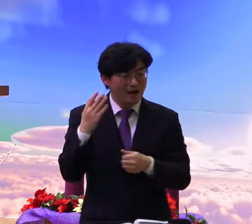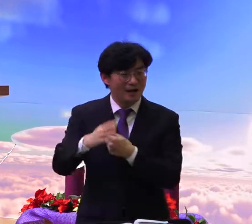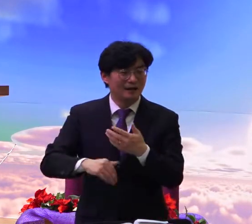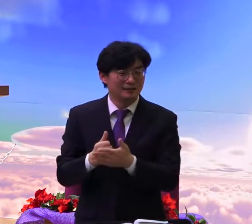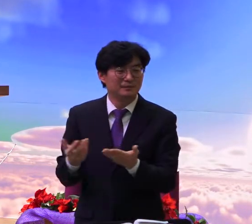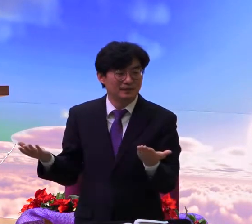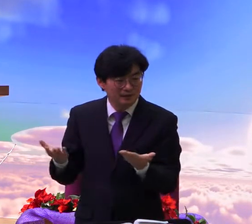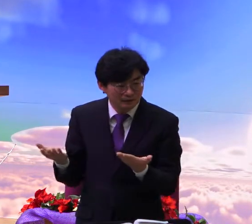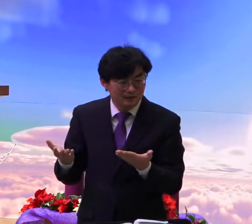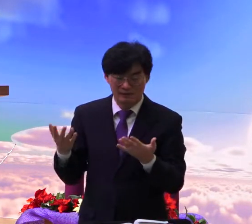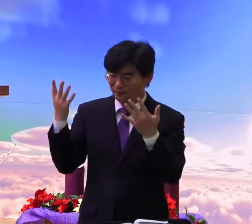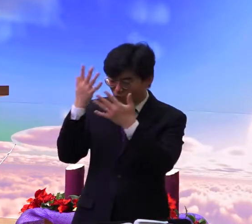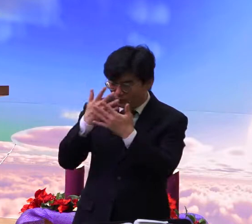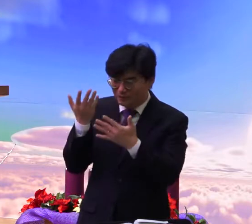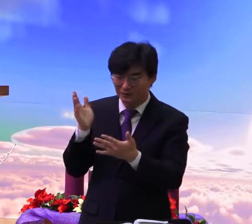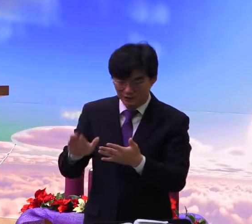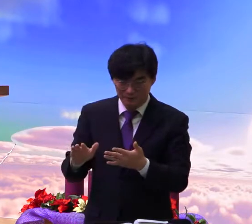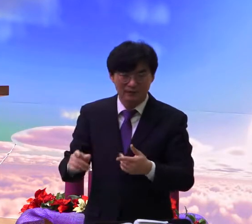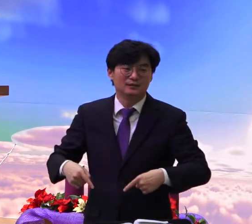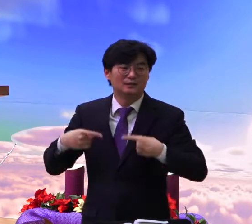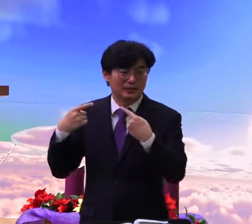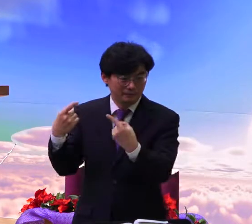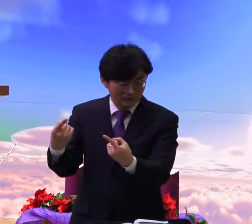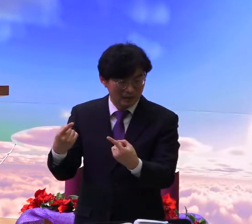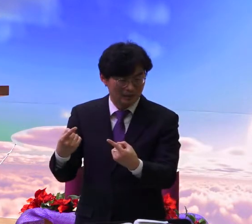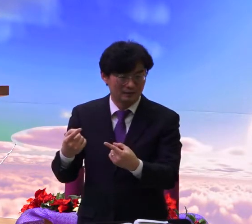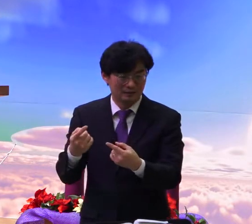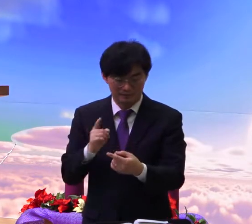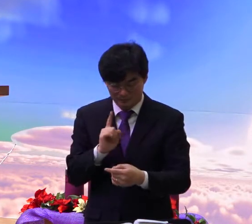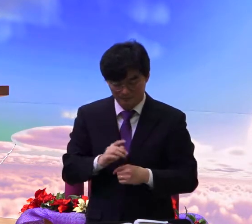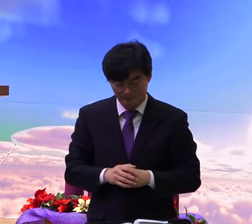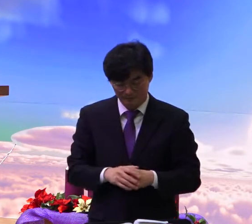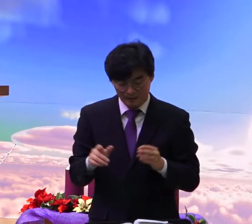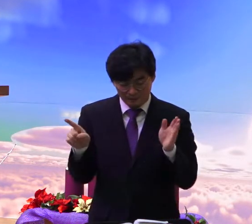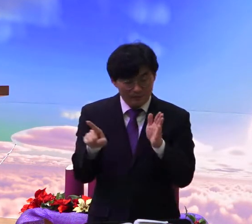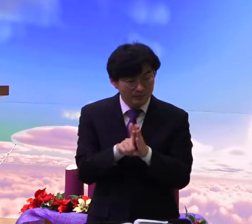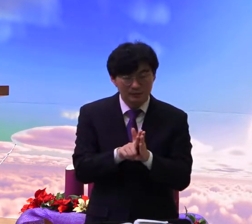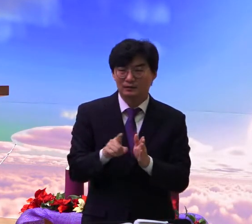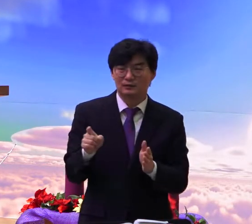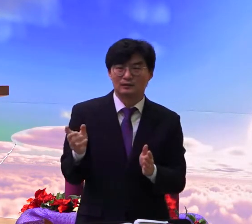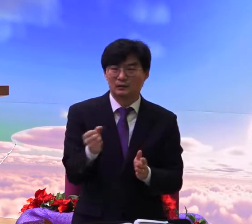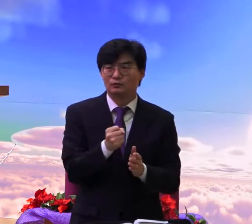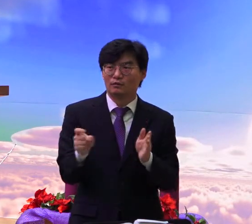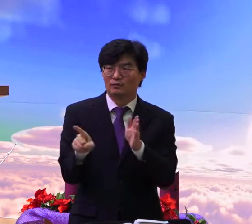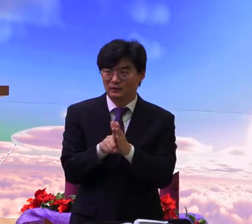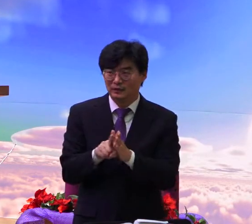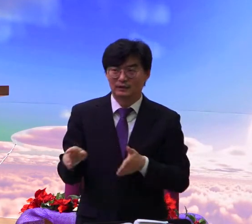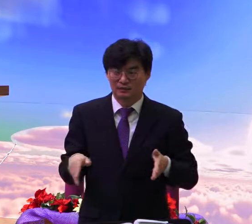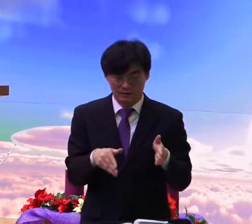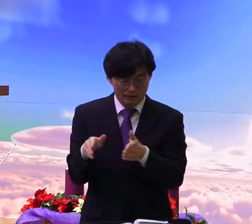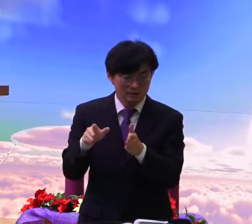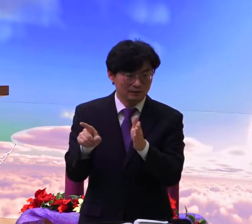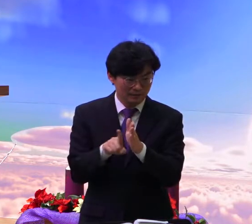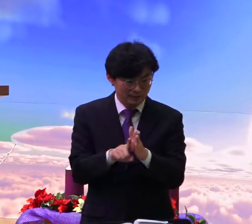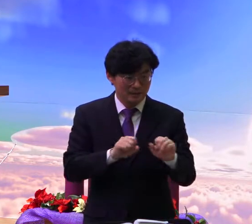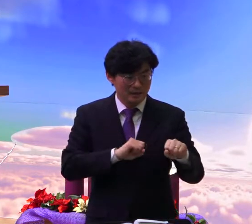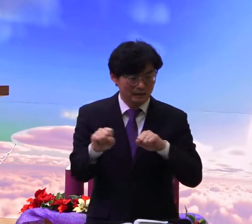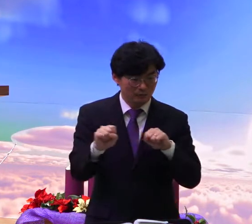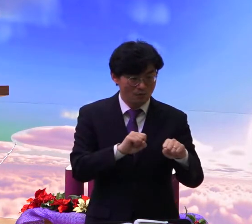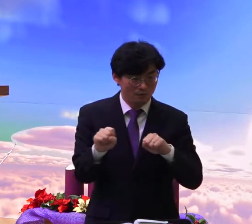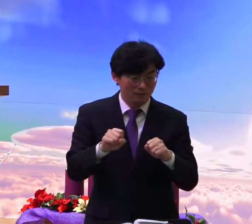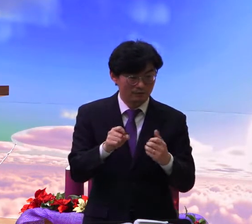신앙의 길을 선택하신 분인 줄로 믿습니다. 여러분이 선택하신 그 신앙의 길은 결코 쉬운